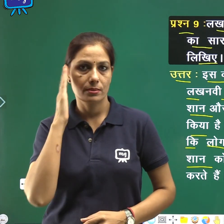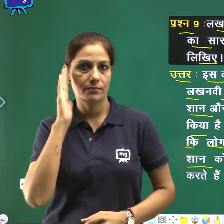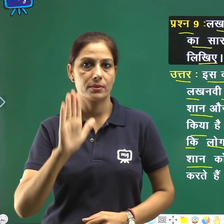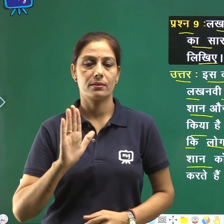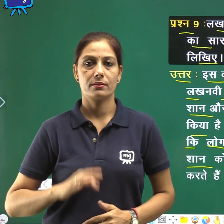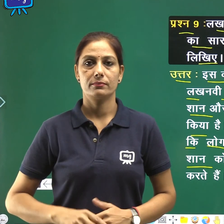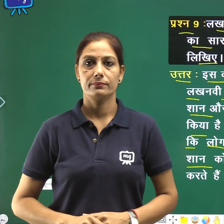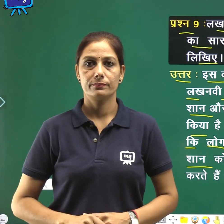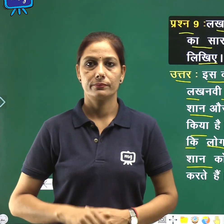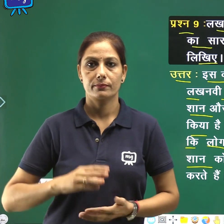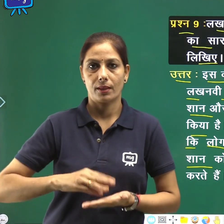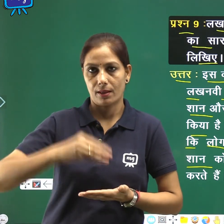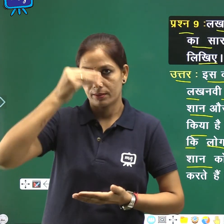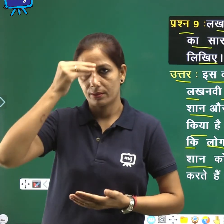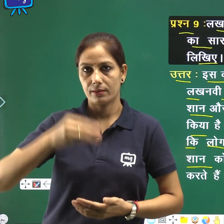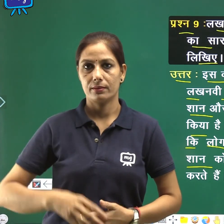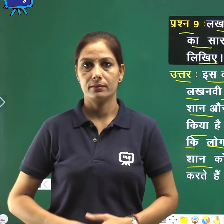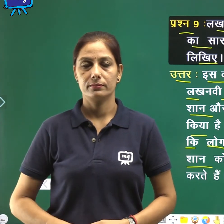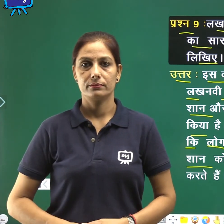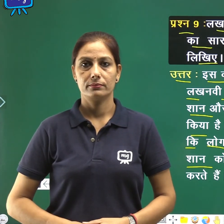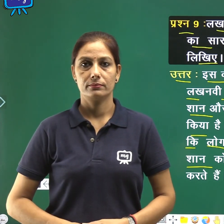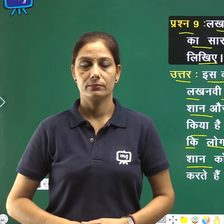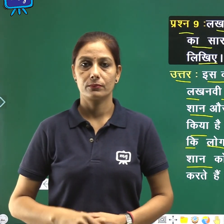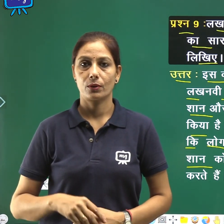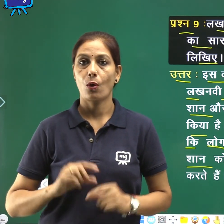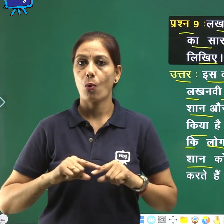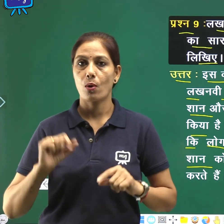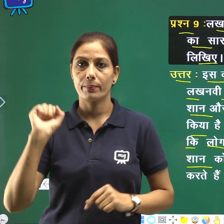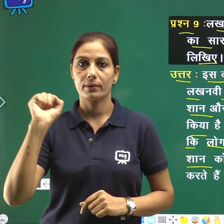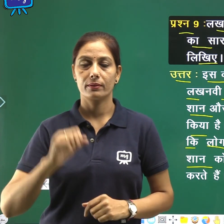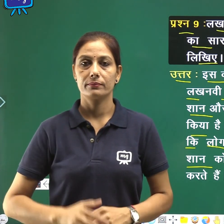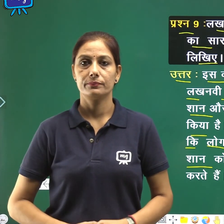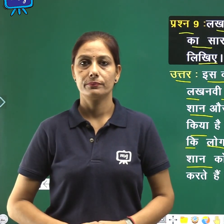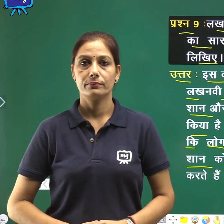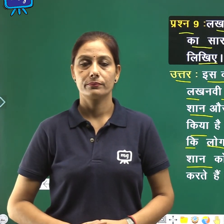समझें, याद करें और